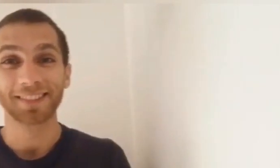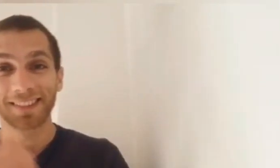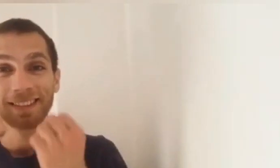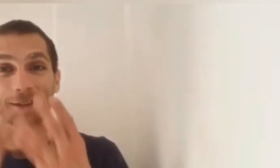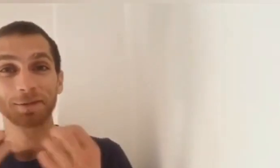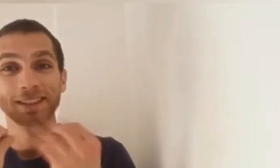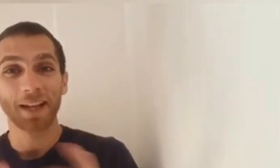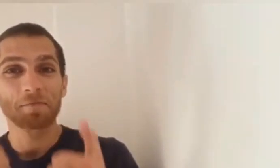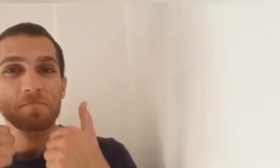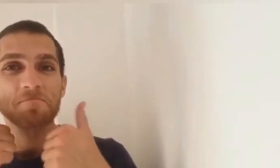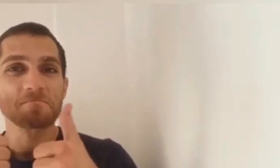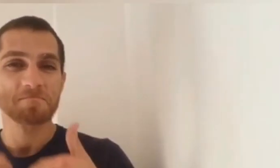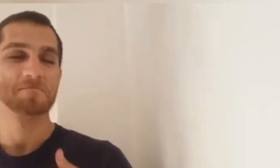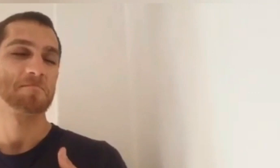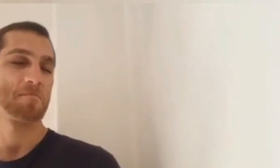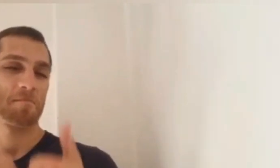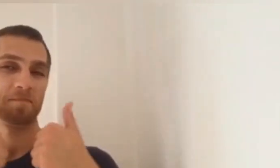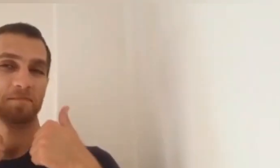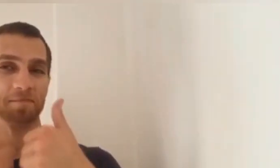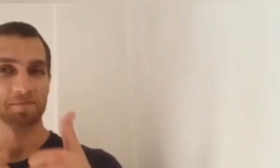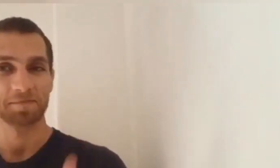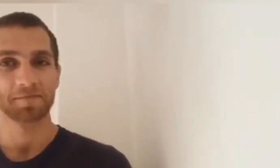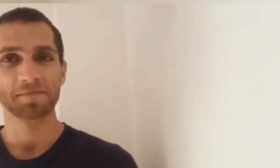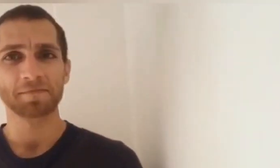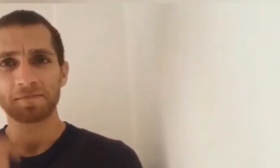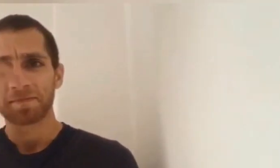Hola a todos y todas, ¿cómo están?